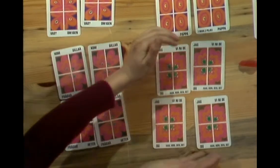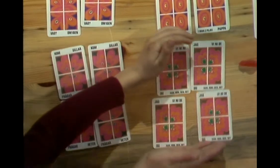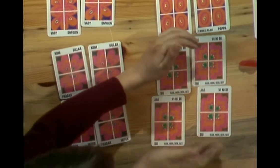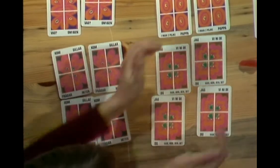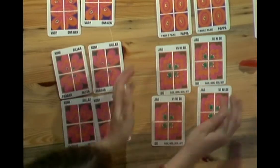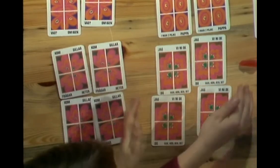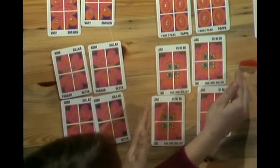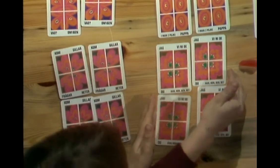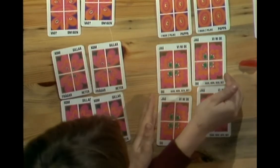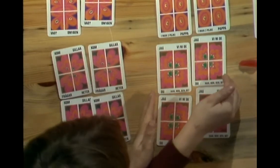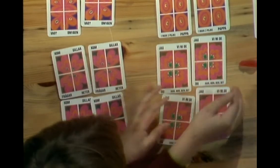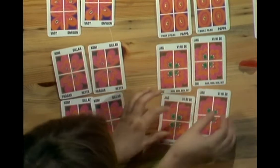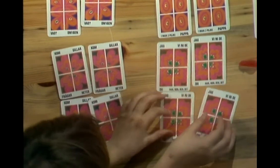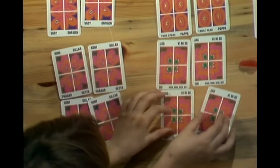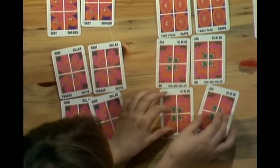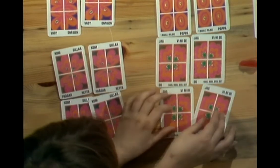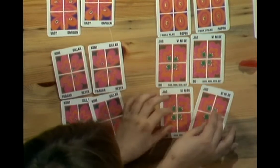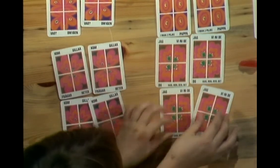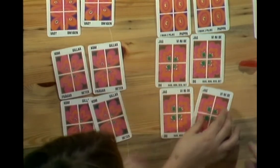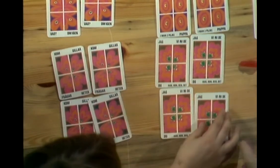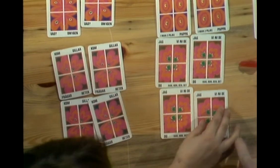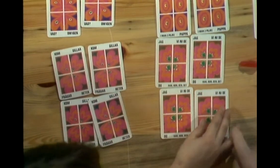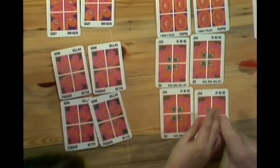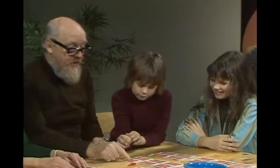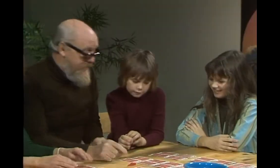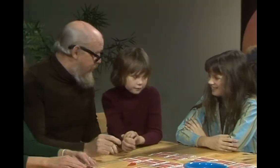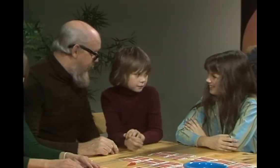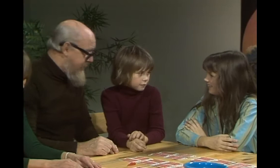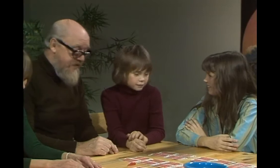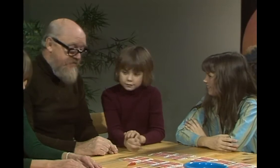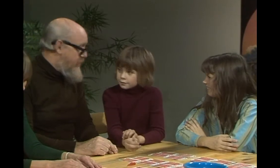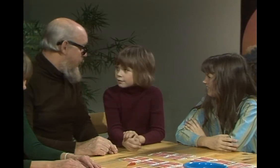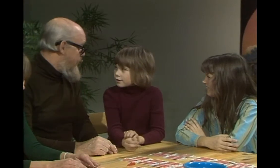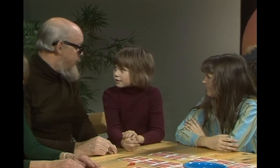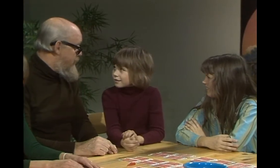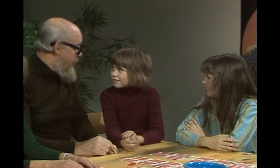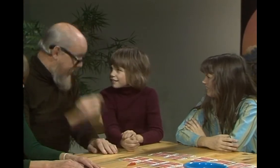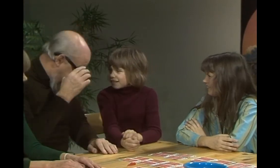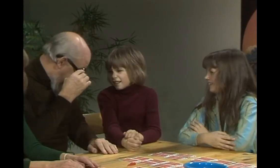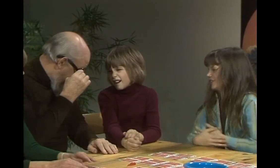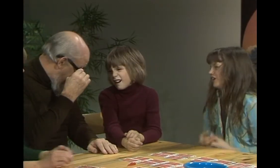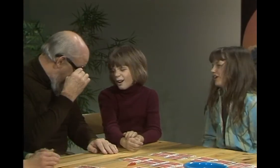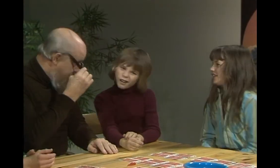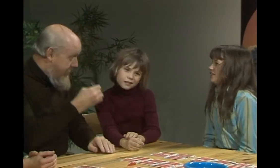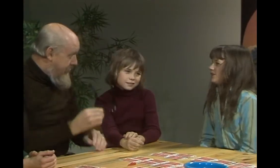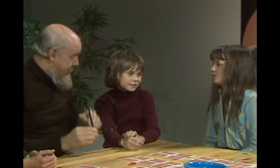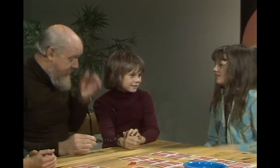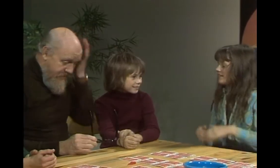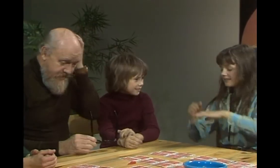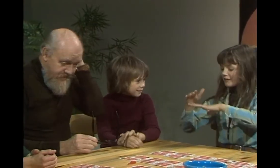en annan med lite spenat i mitten. Ja, visst, ja, det är spenat. Men du, det kanske är svårt det här. Tror jag kan lära mig det. Ja, det gör du, morfar. Gissa, vad är det